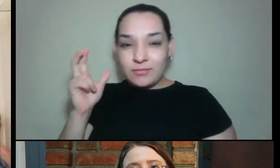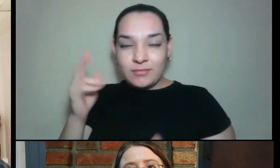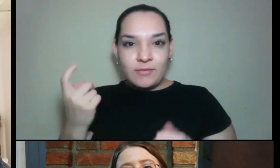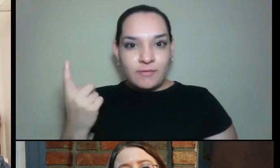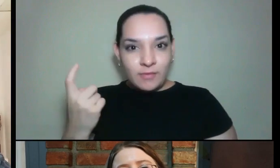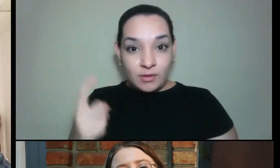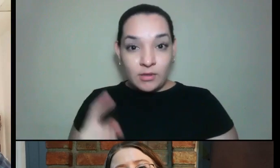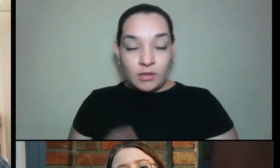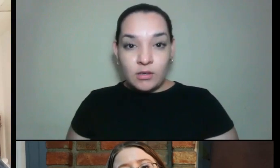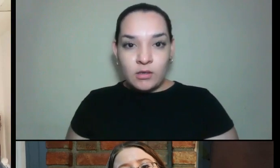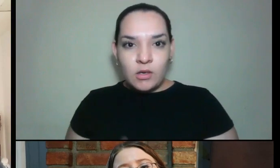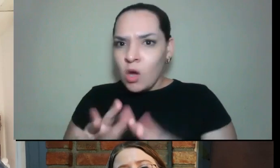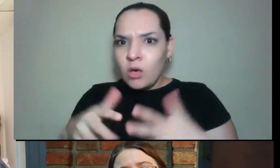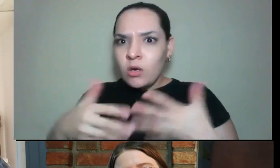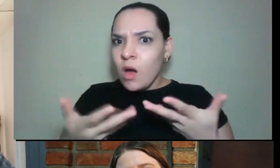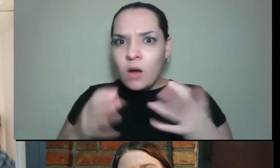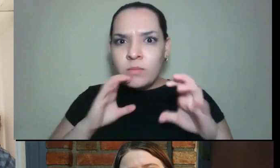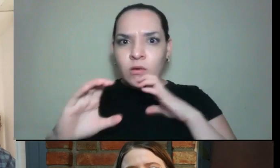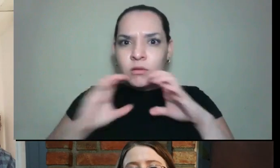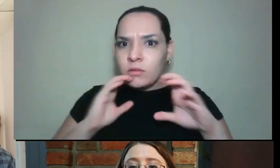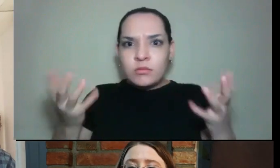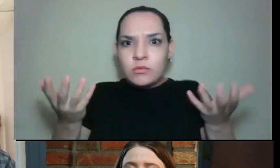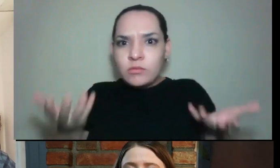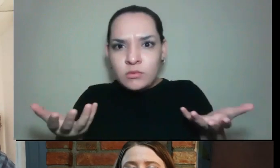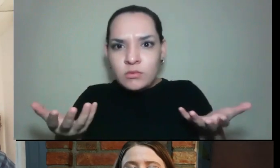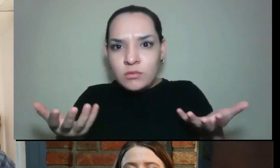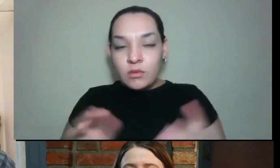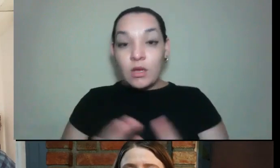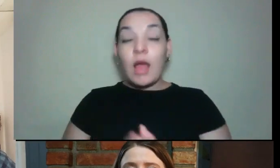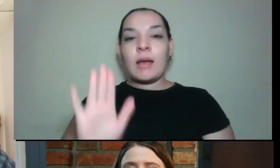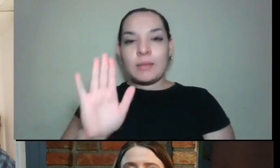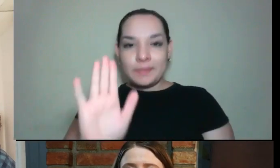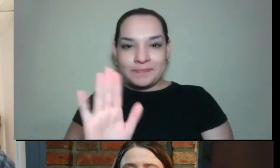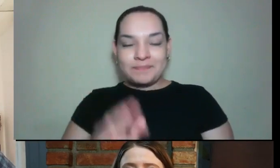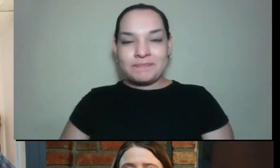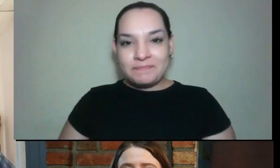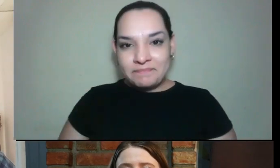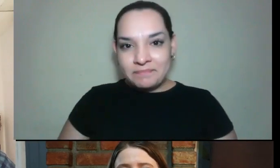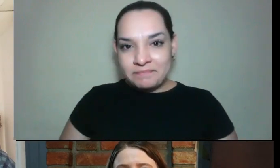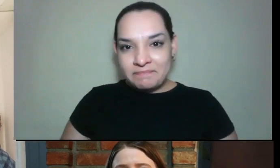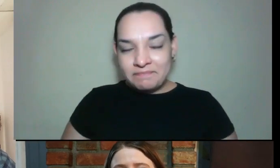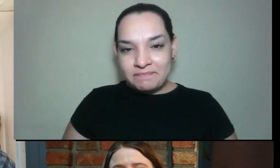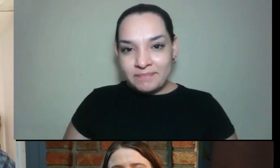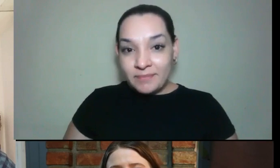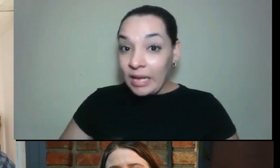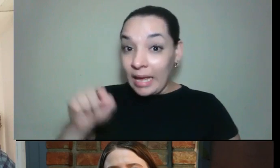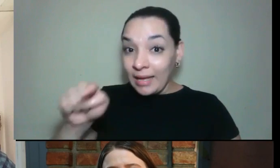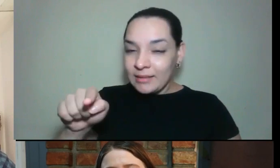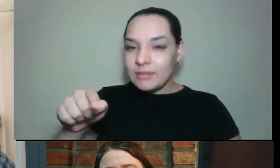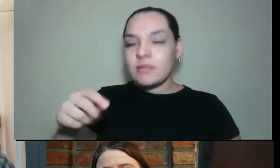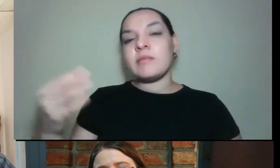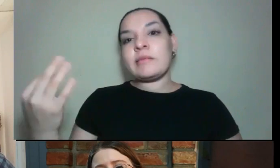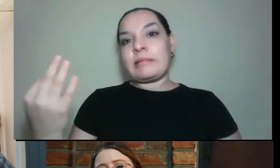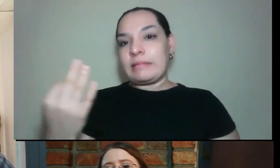coclear, si es que lo encuentra, ¿cómo hacemos mientras para comunicarnos? Bueno, vamos a tener